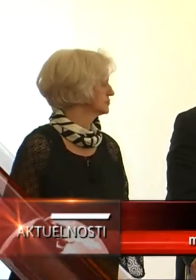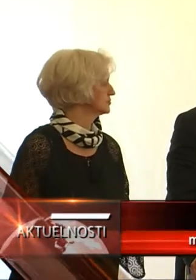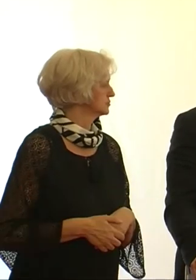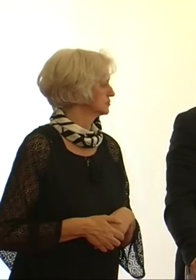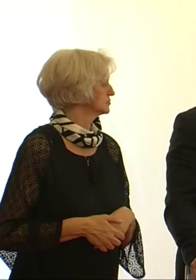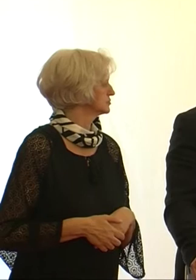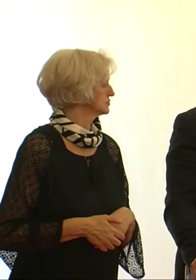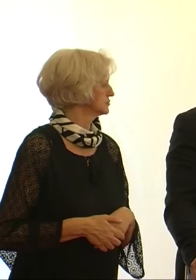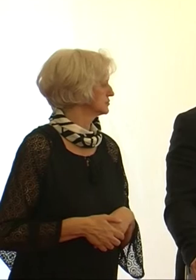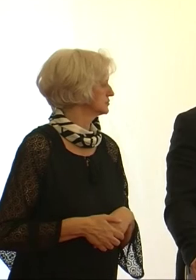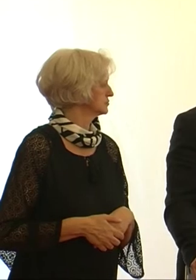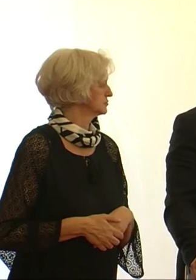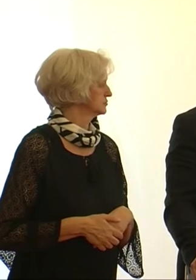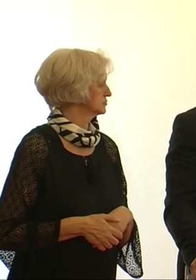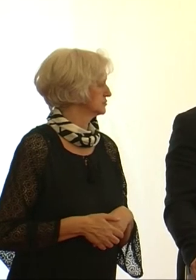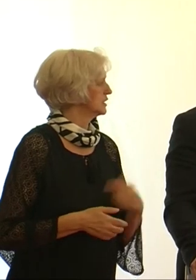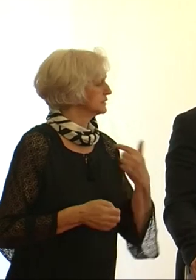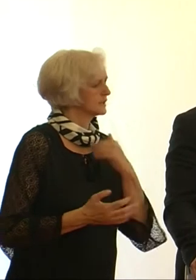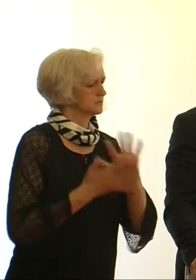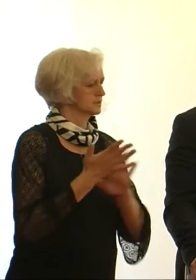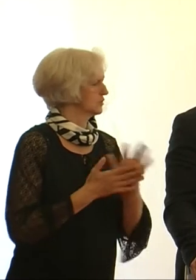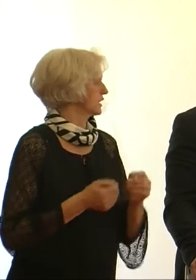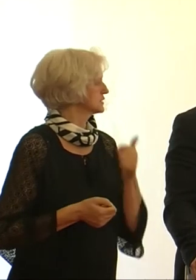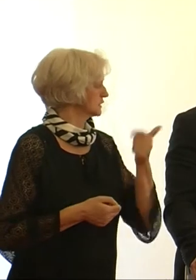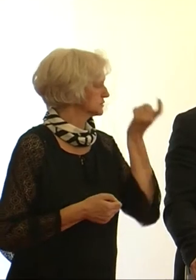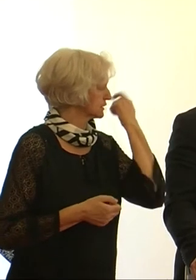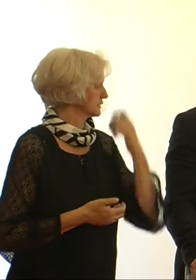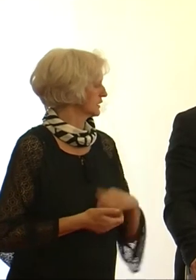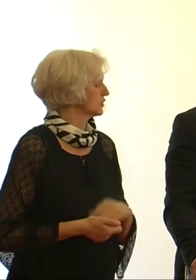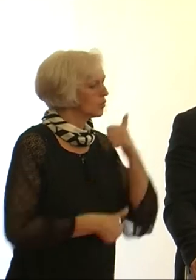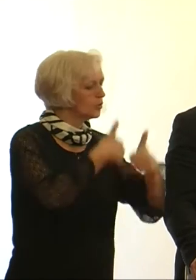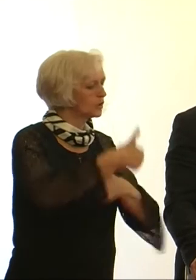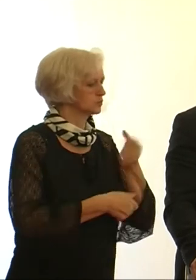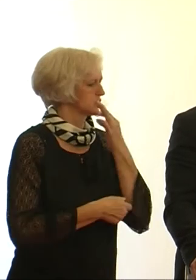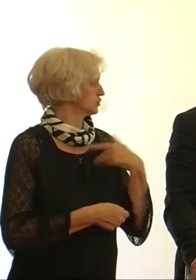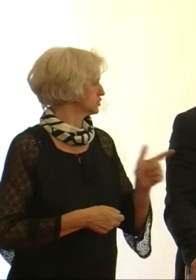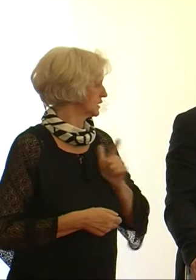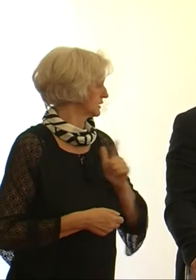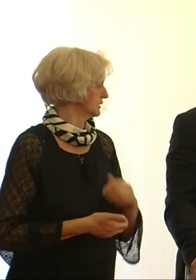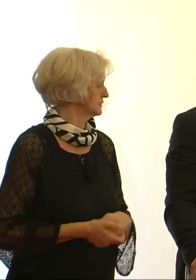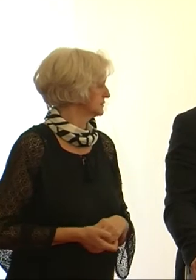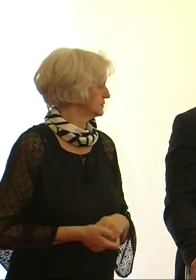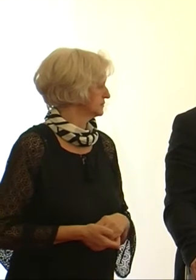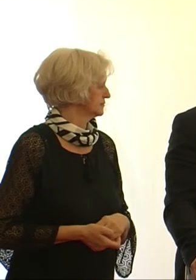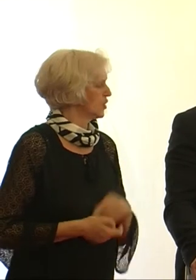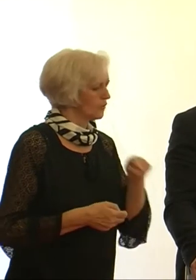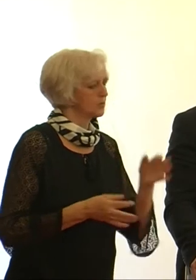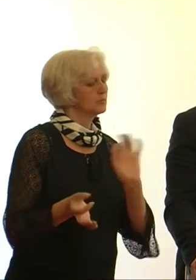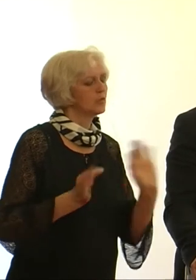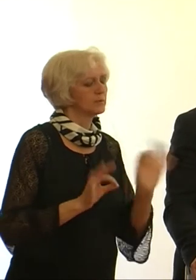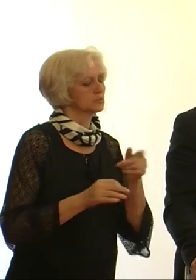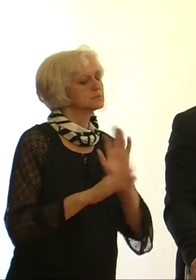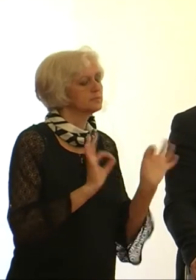raditi. Investitori nam dolaze. Ja sam razgovarao sa njih 12 u zadnjih godinu dana. Od tih 12, 5 su ovog momenta spremni da